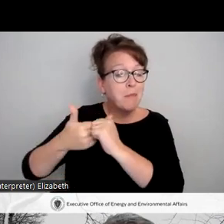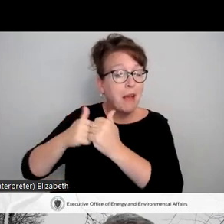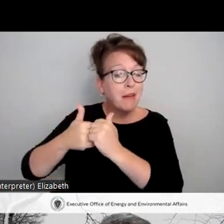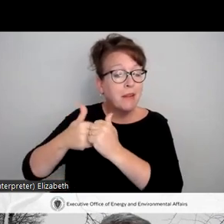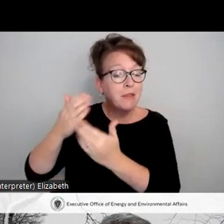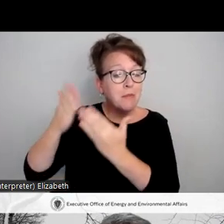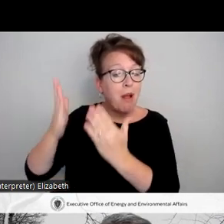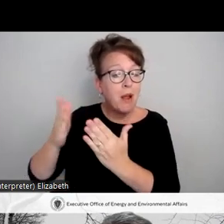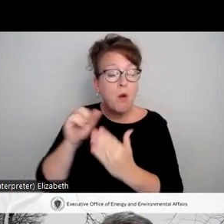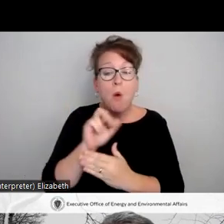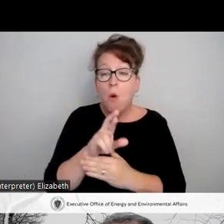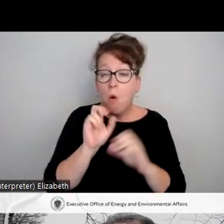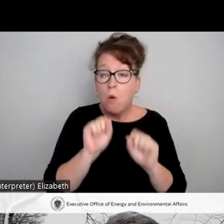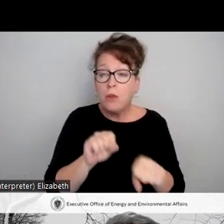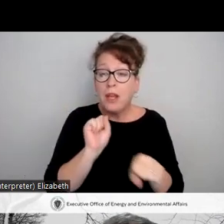eh